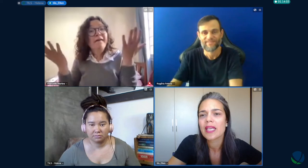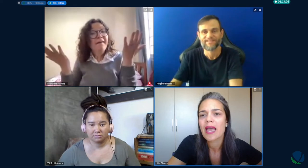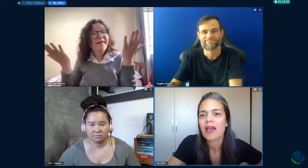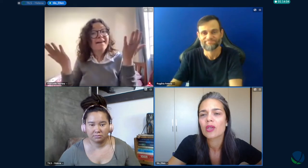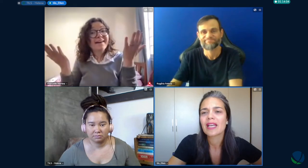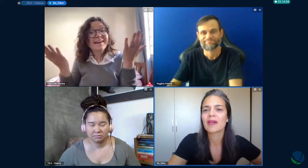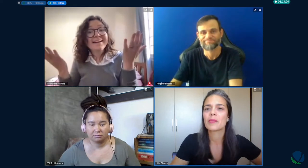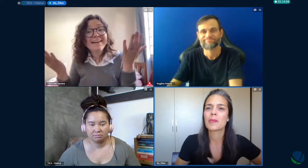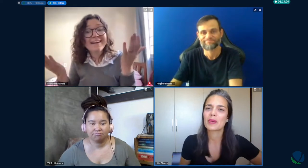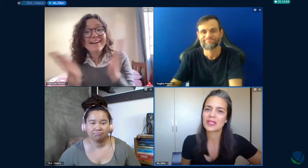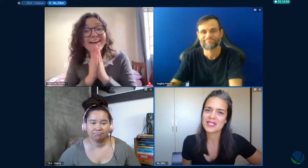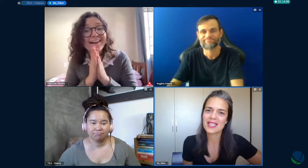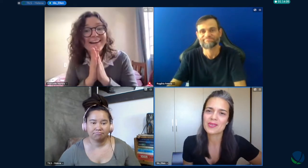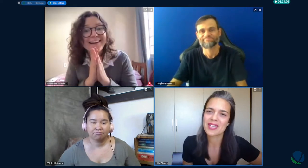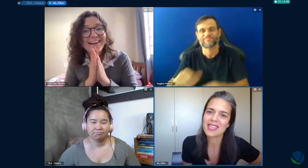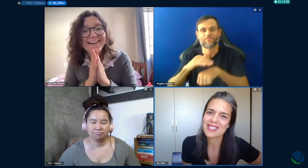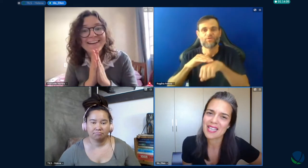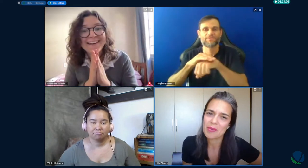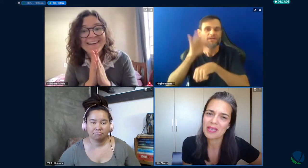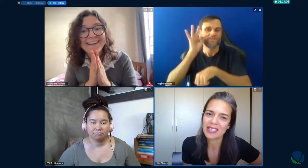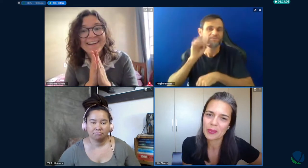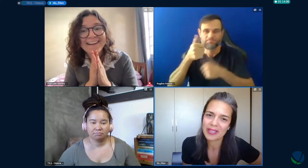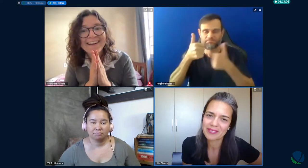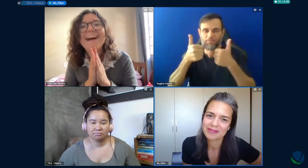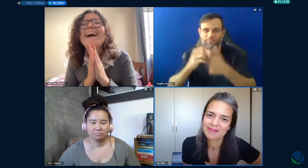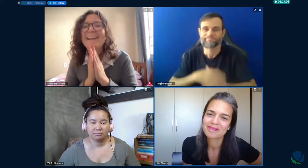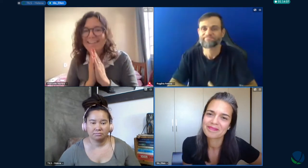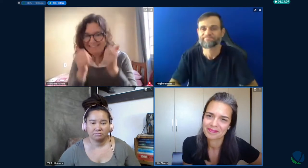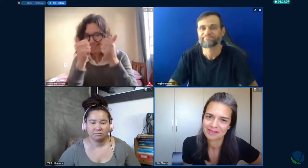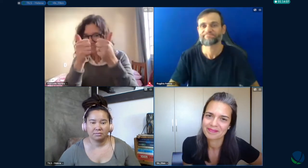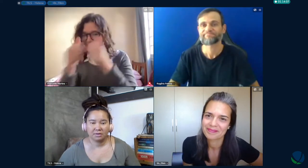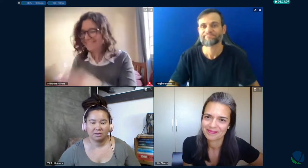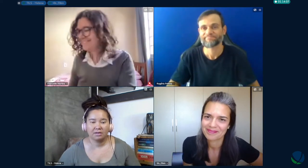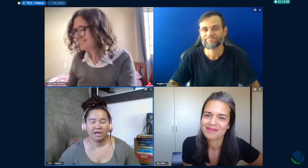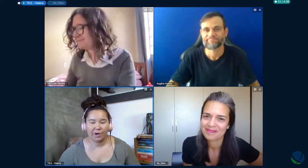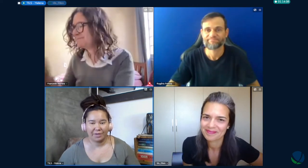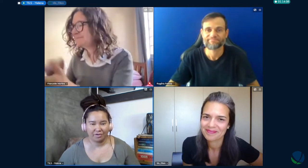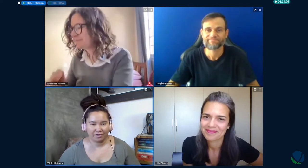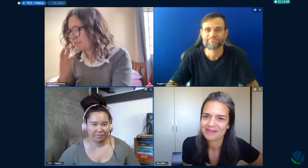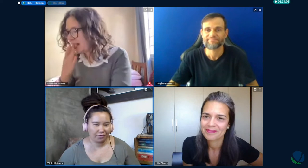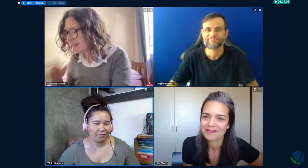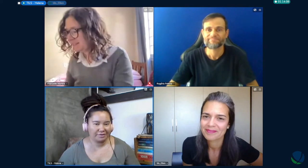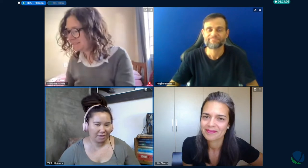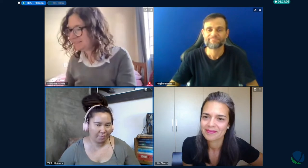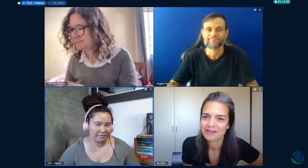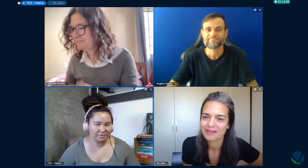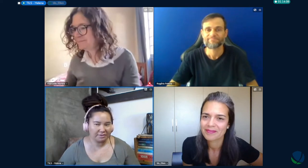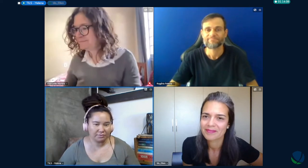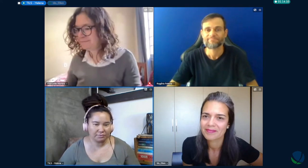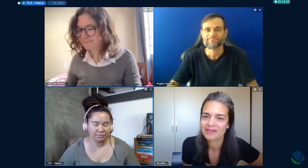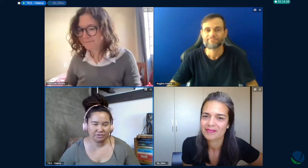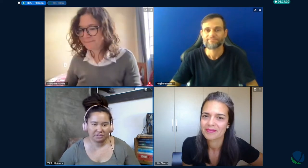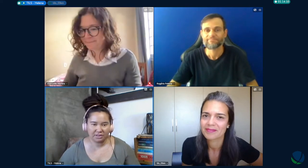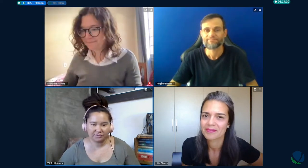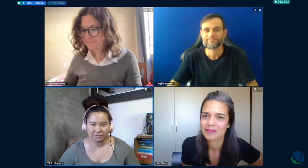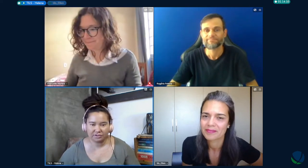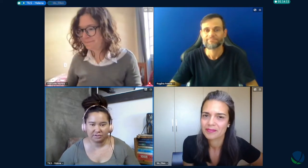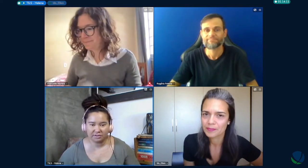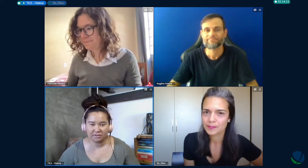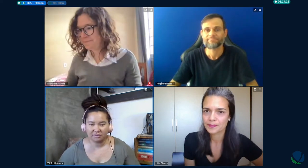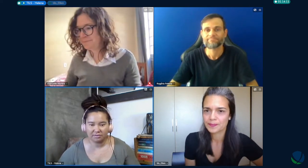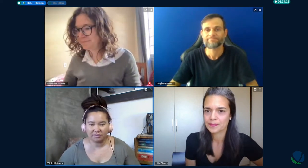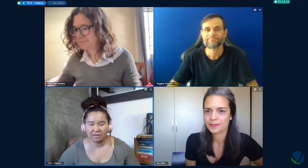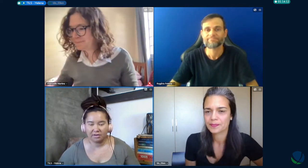Por isso que eu estava me perguntando se ele não seria semi-bilíngue. Realmente, eu vou conversar com a professora Tucci e a